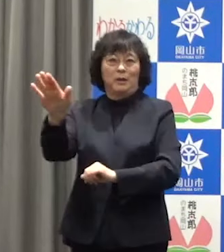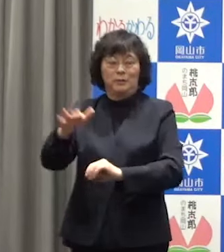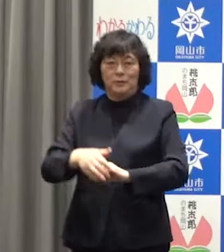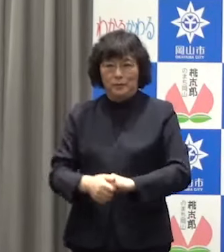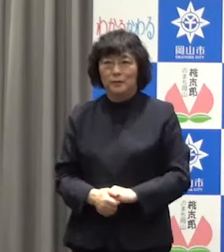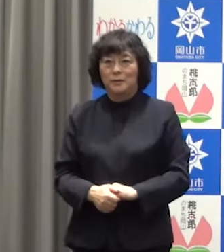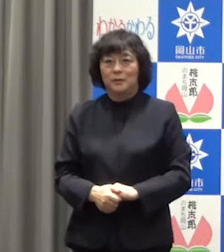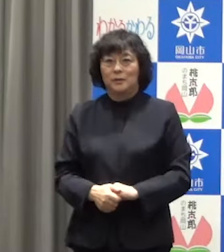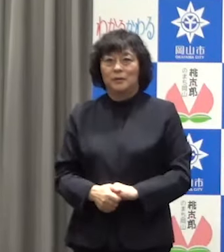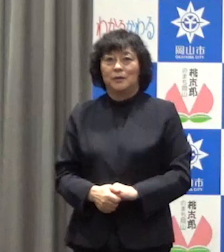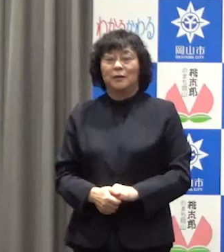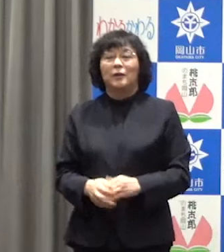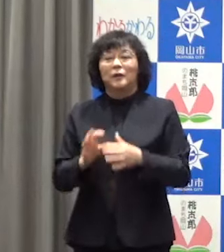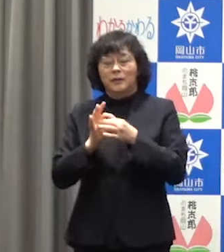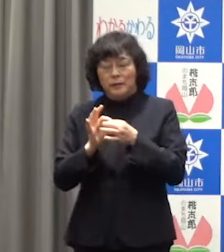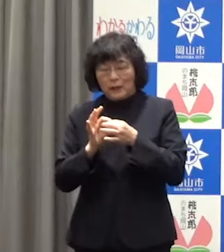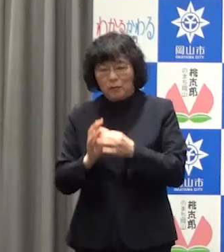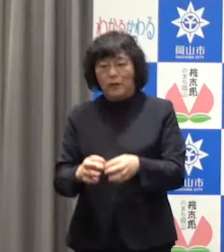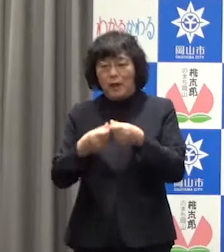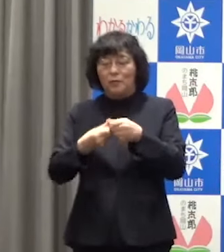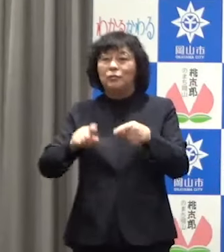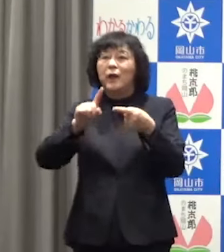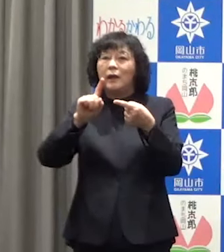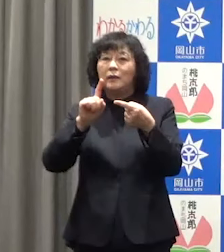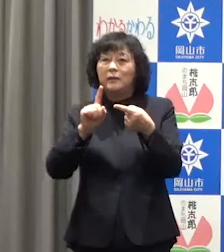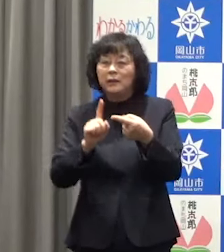具体的に何を